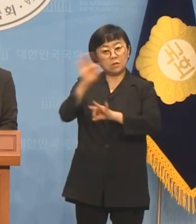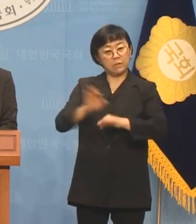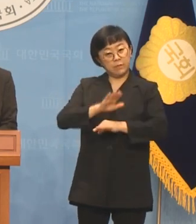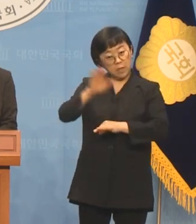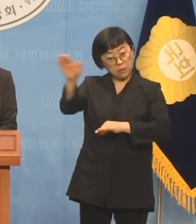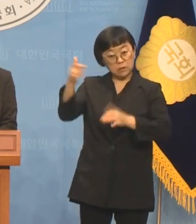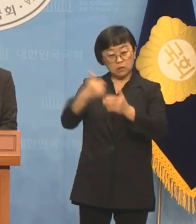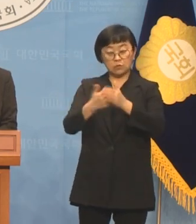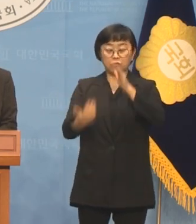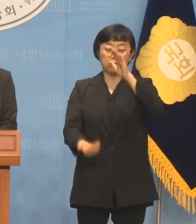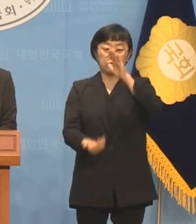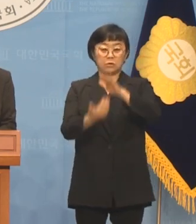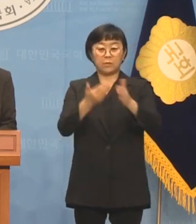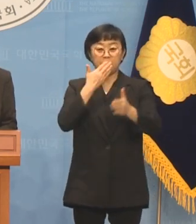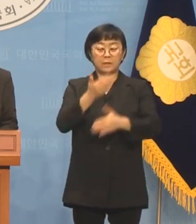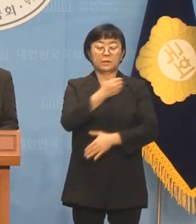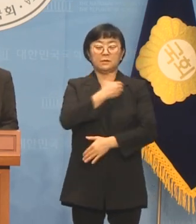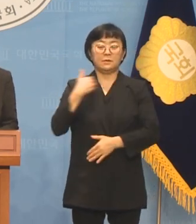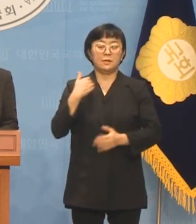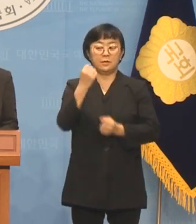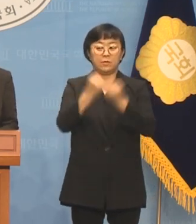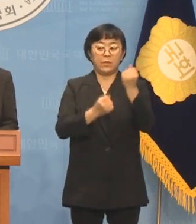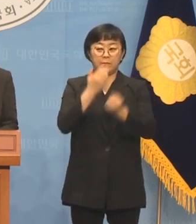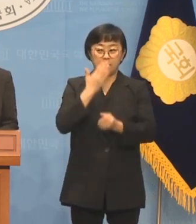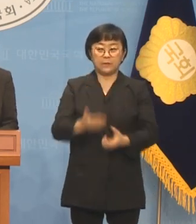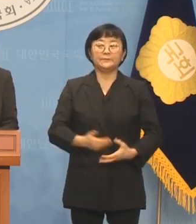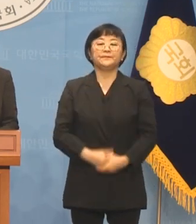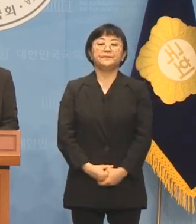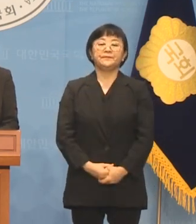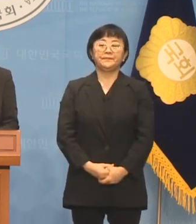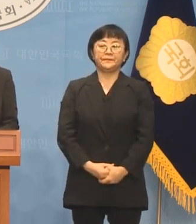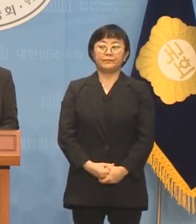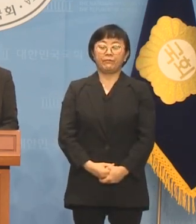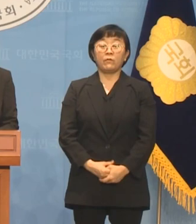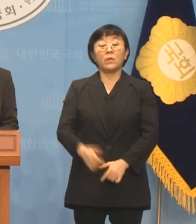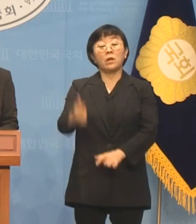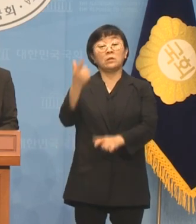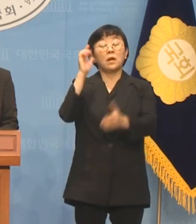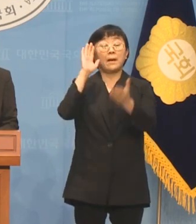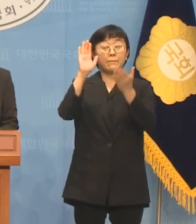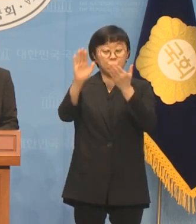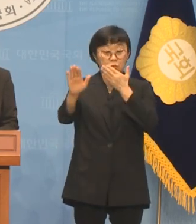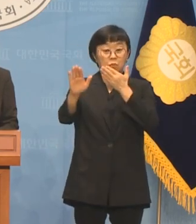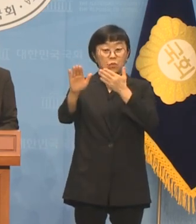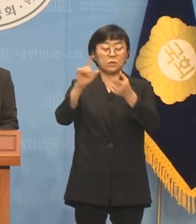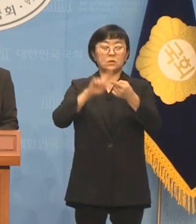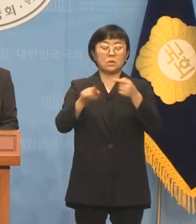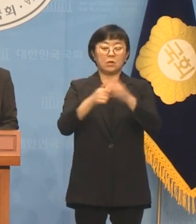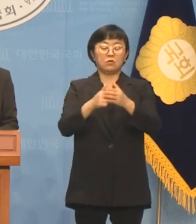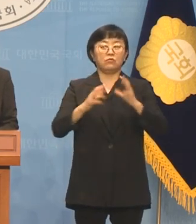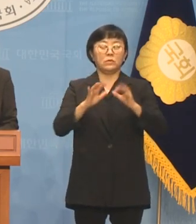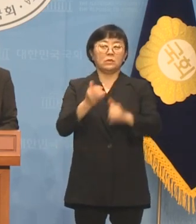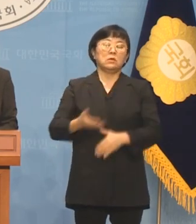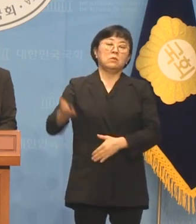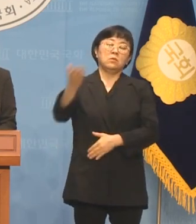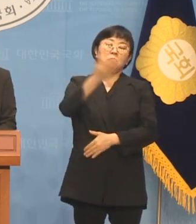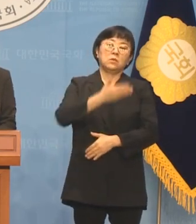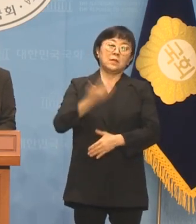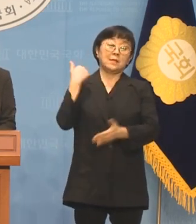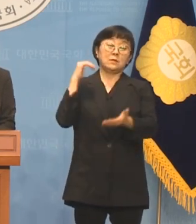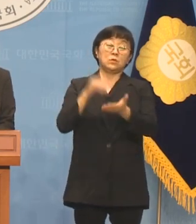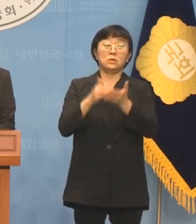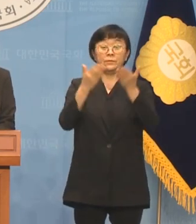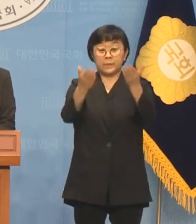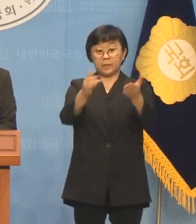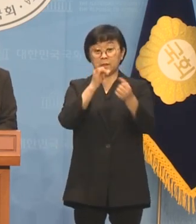있는 길이라고 자신 있게 말씀드립니다. 더 나아가 그 결실을 국민 여러분들께